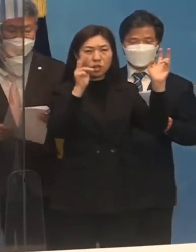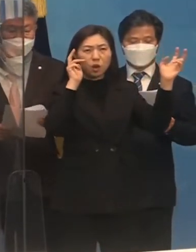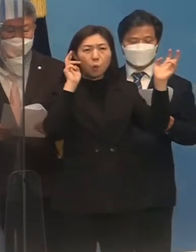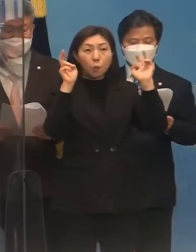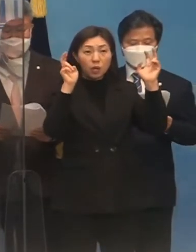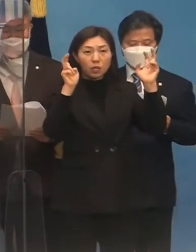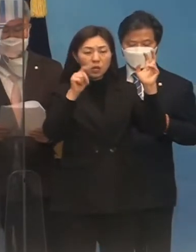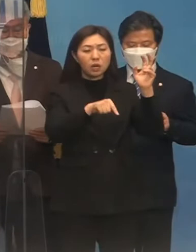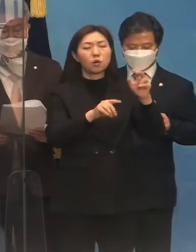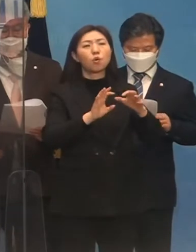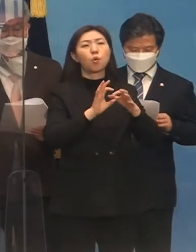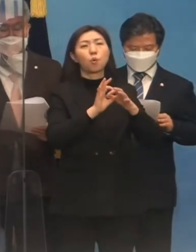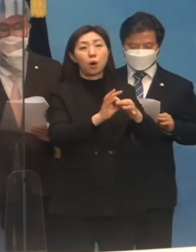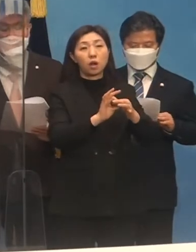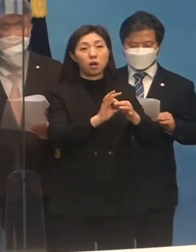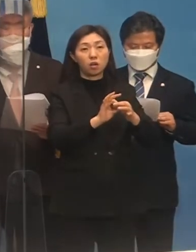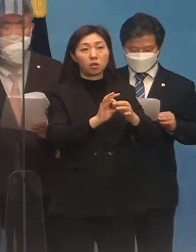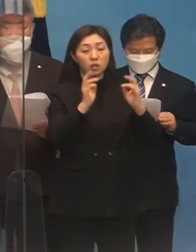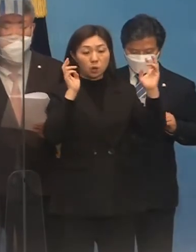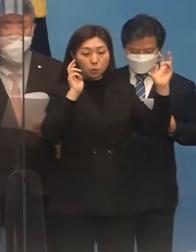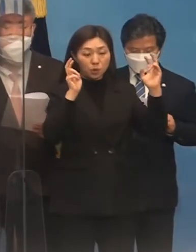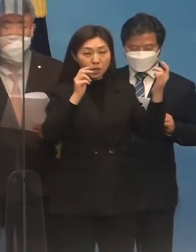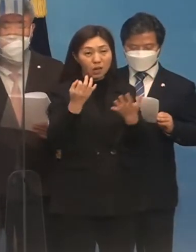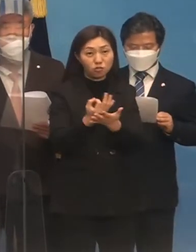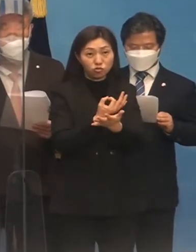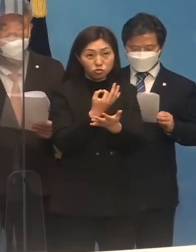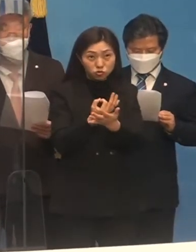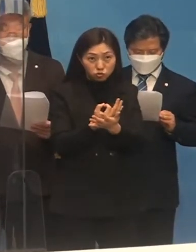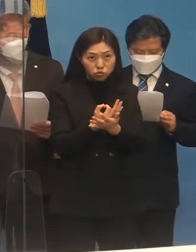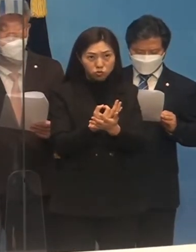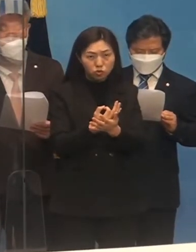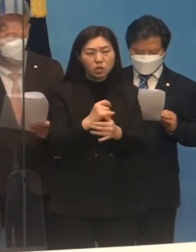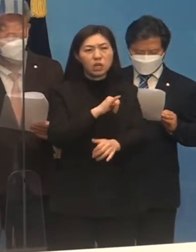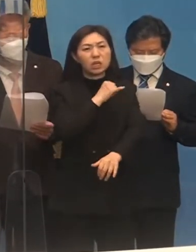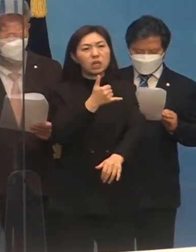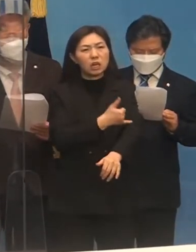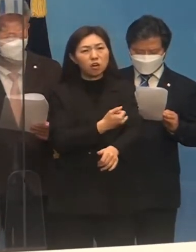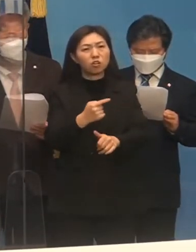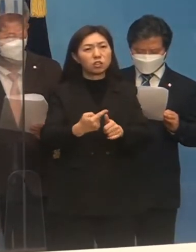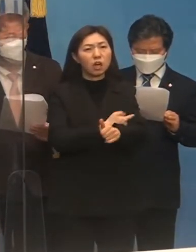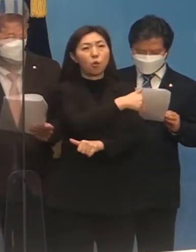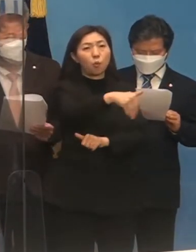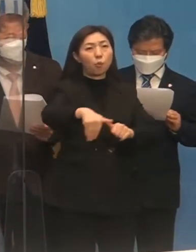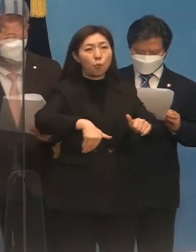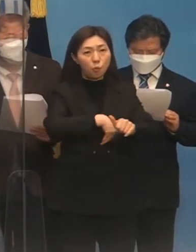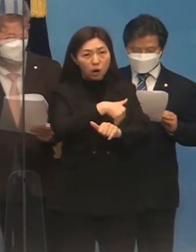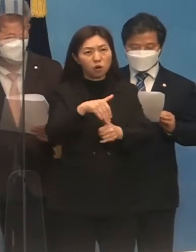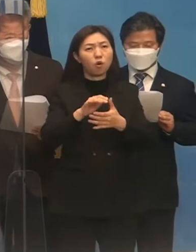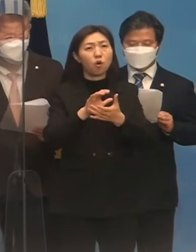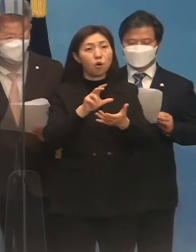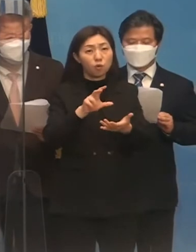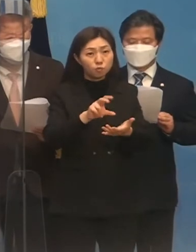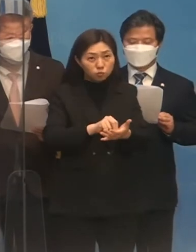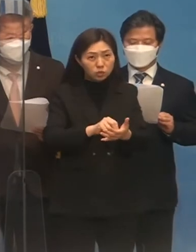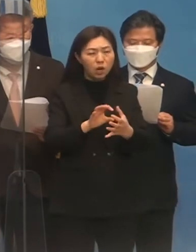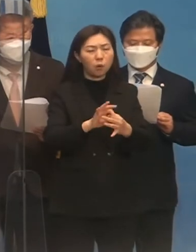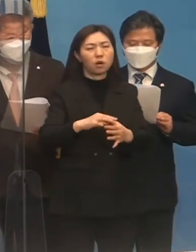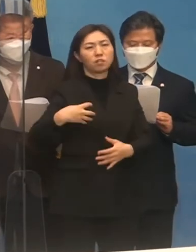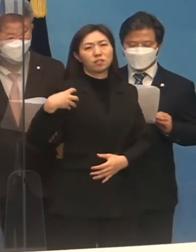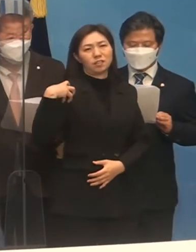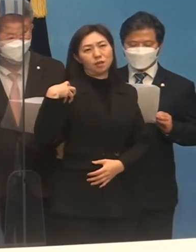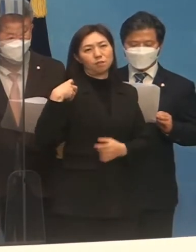관련 기업 활동으로 인한 인권과 환경 문제에 대해 책임질 의무를 부여하고